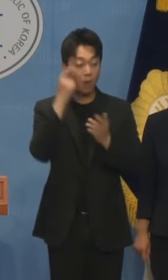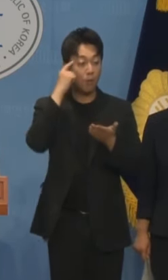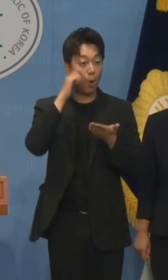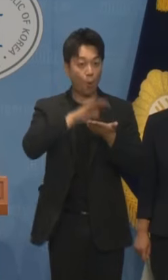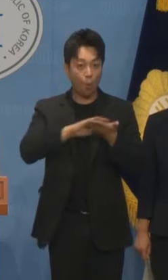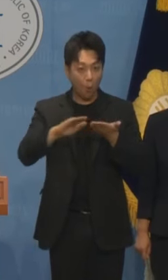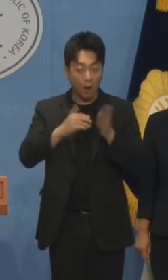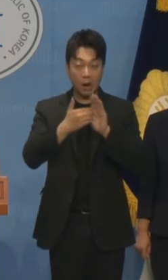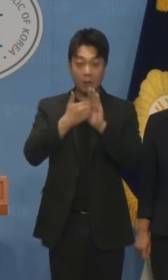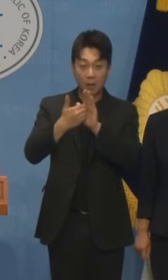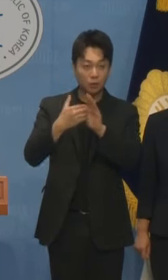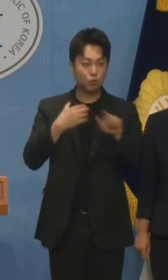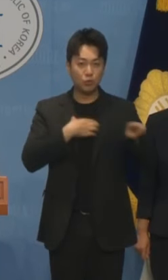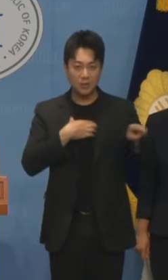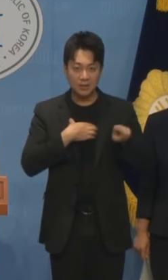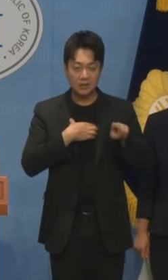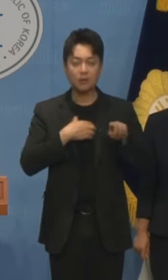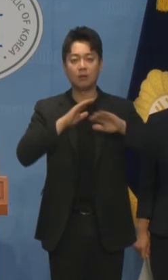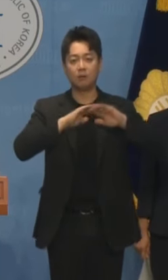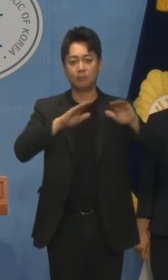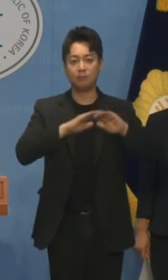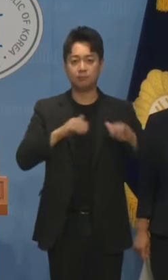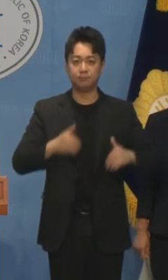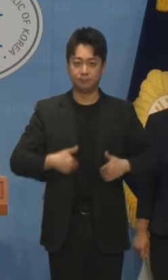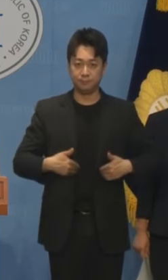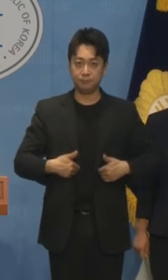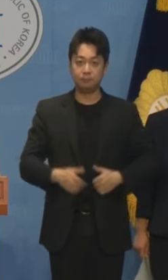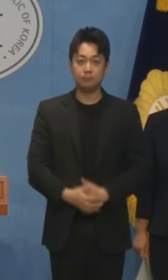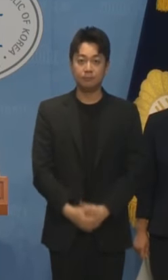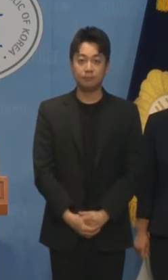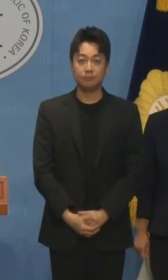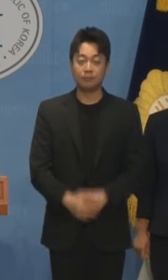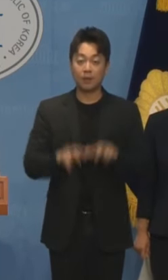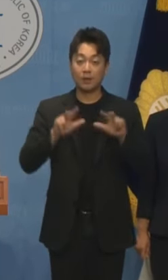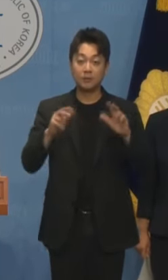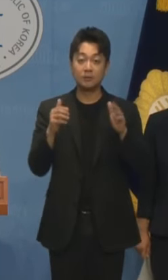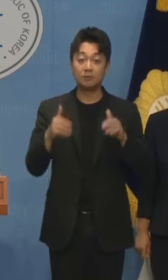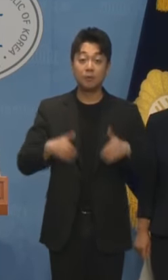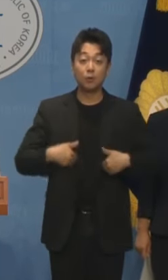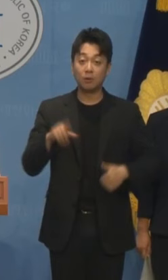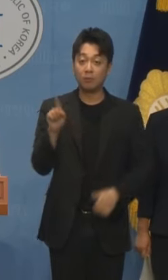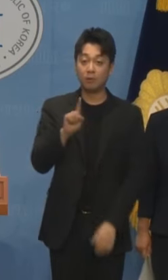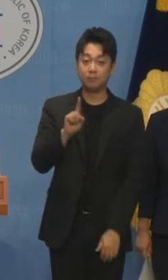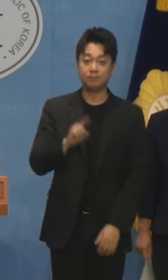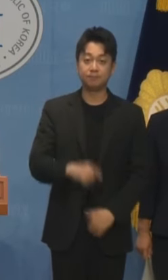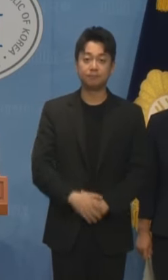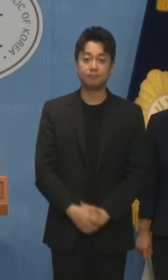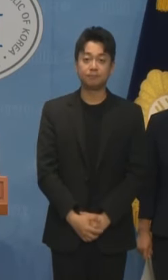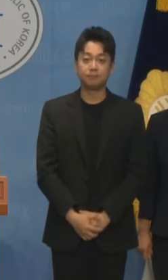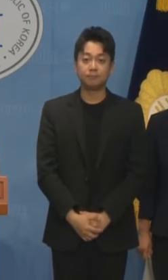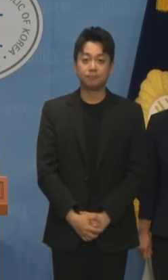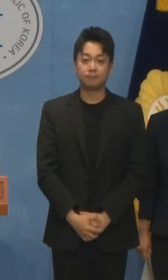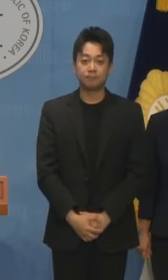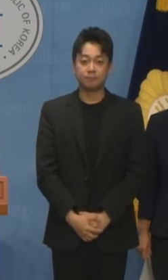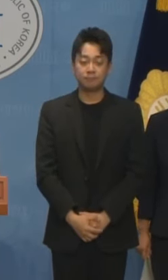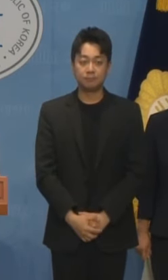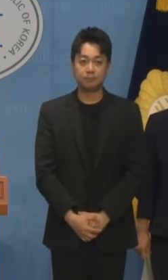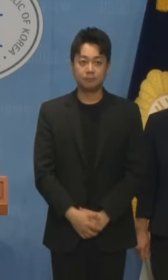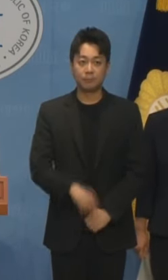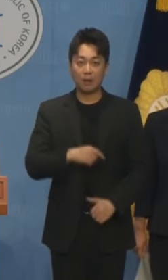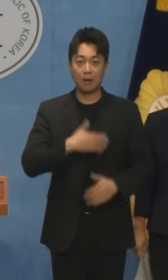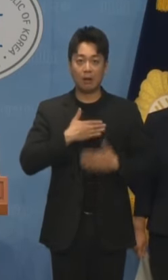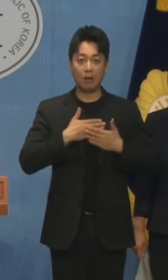적대 행위를 금지해야 합니다 지금 필요한 것은 일체 긴장 위협을